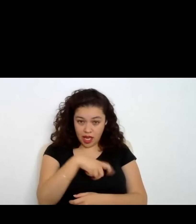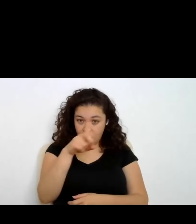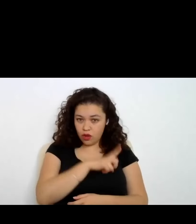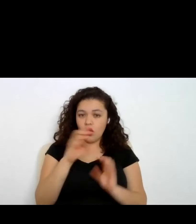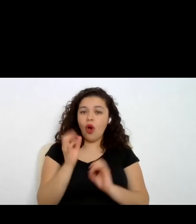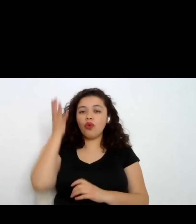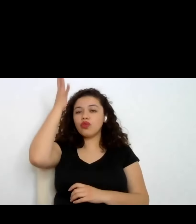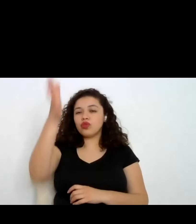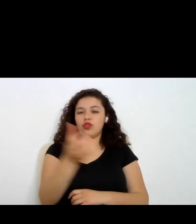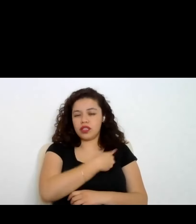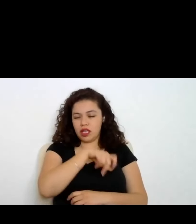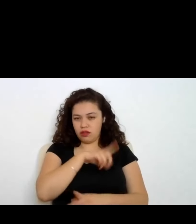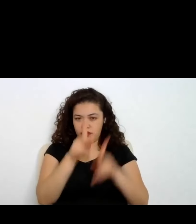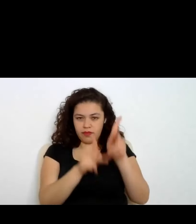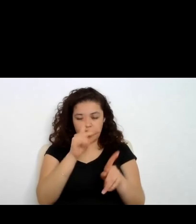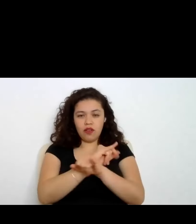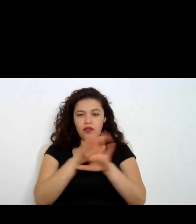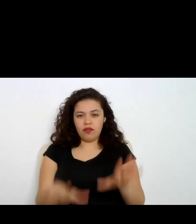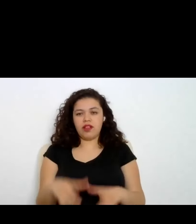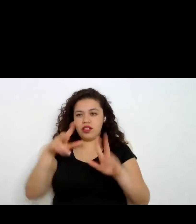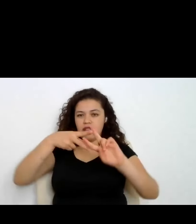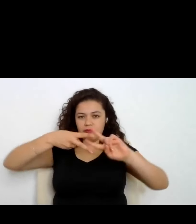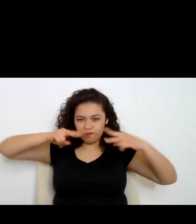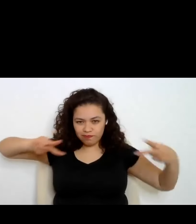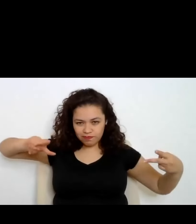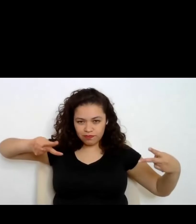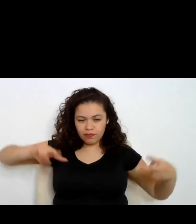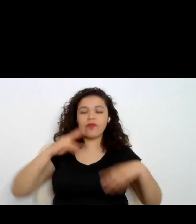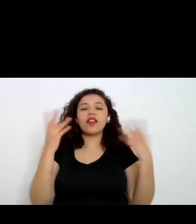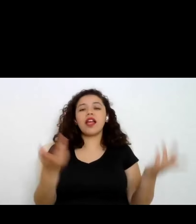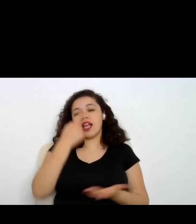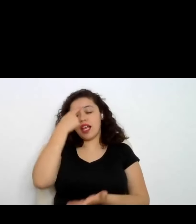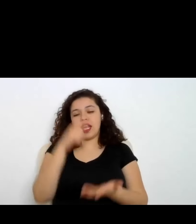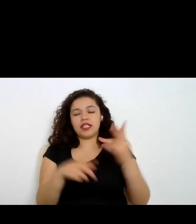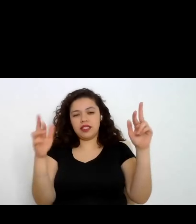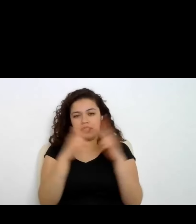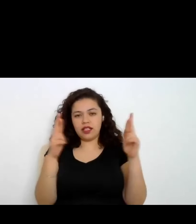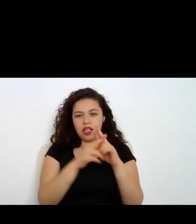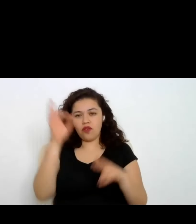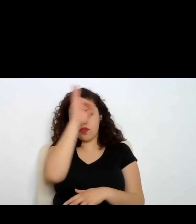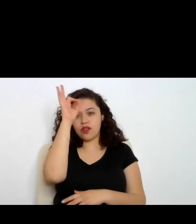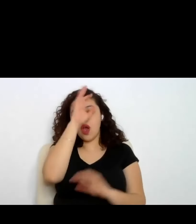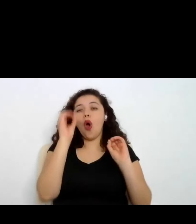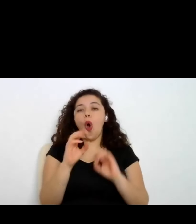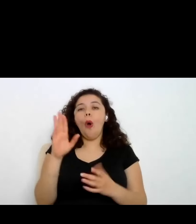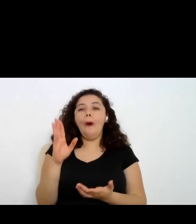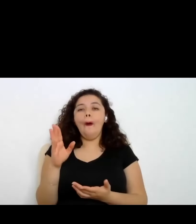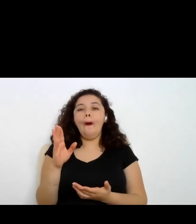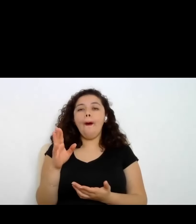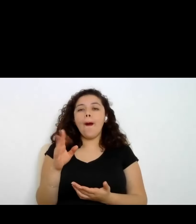una persona, información genética, creencias religiosas, filosóficas o morales,